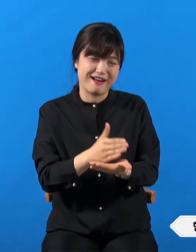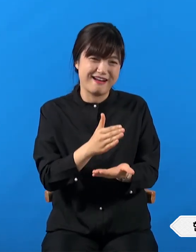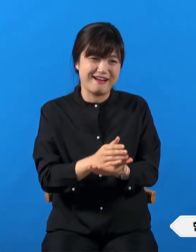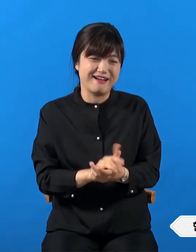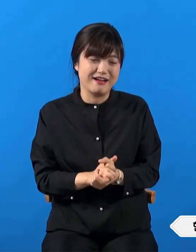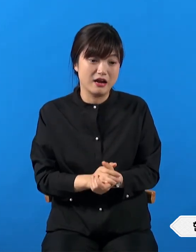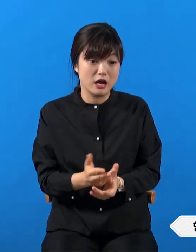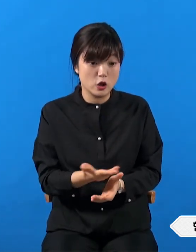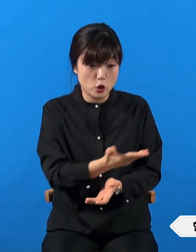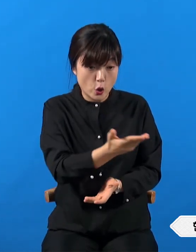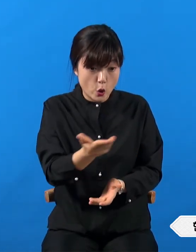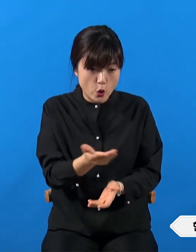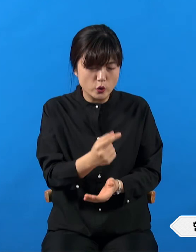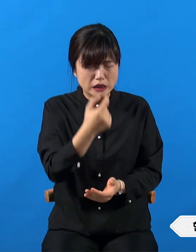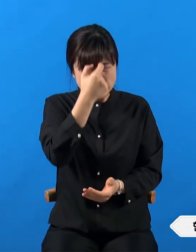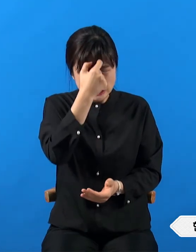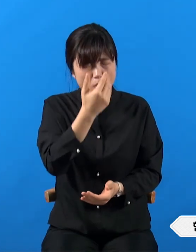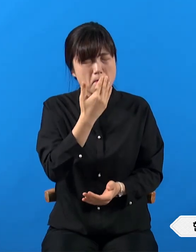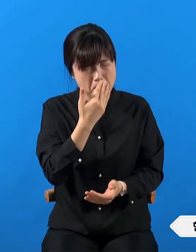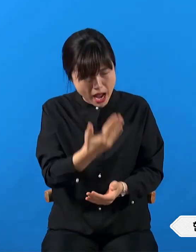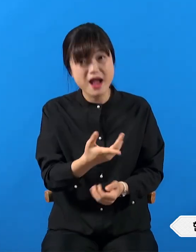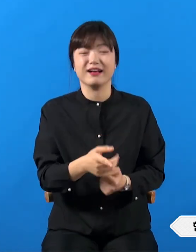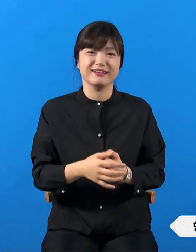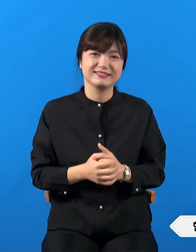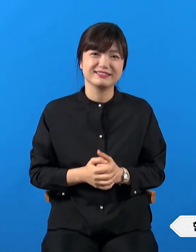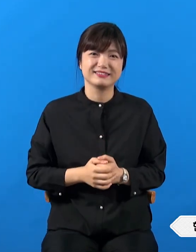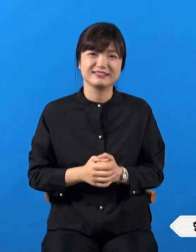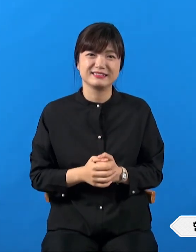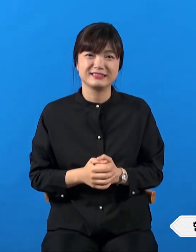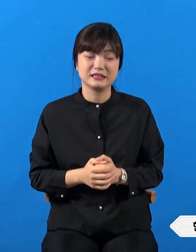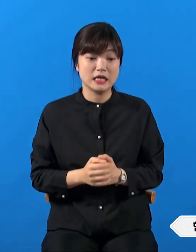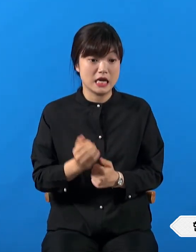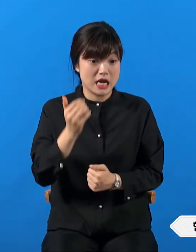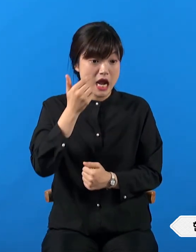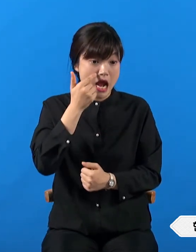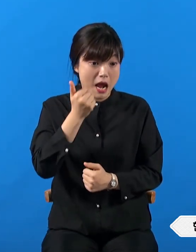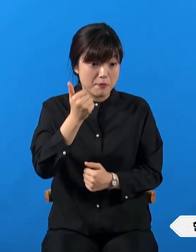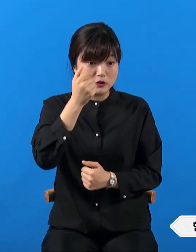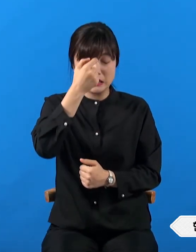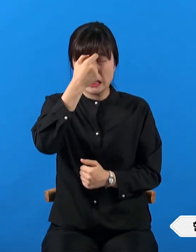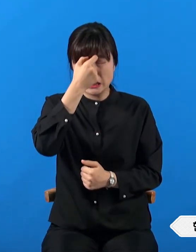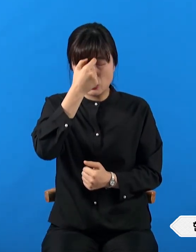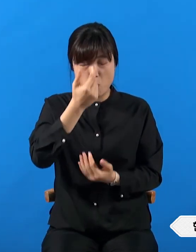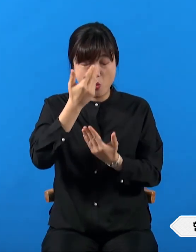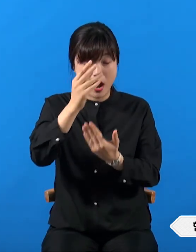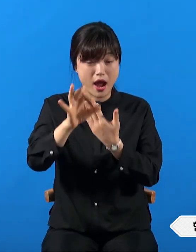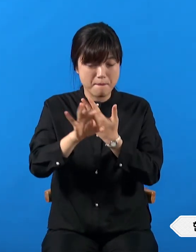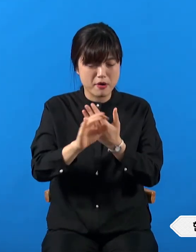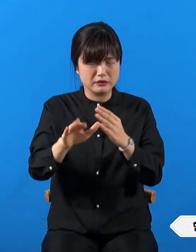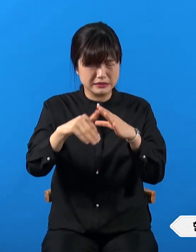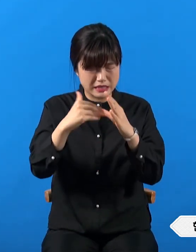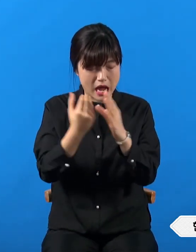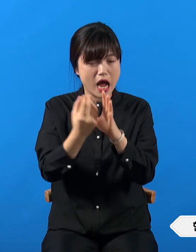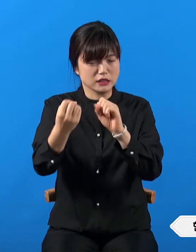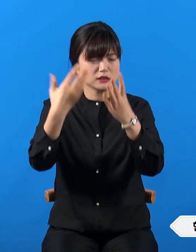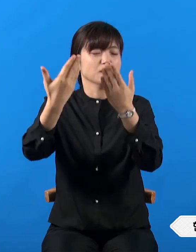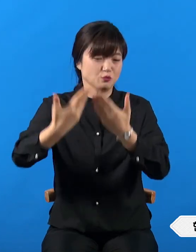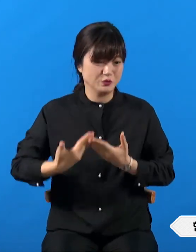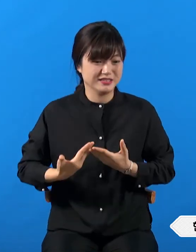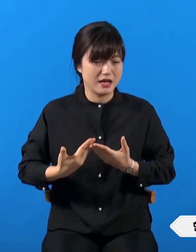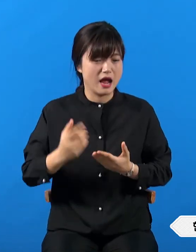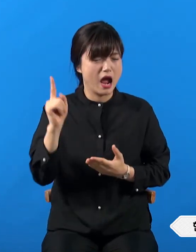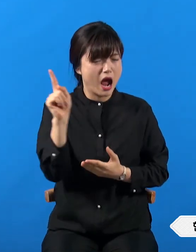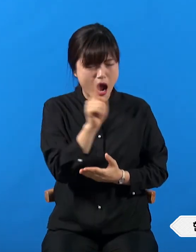말아라. 너희들은 기도할 수 있게 될 것이다. 그리고 아버지께 기도하면 다 응답받게 될